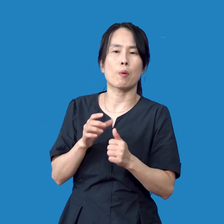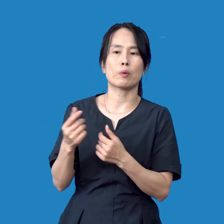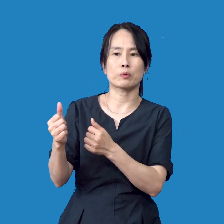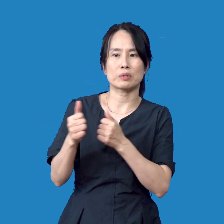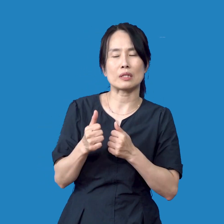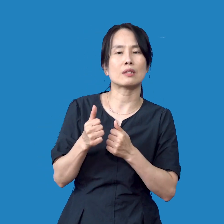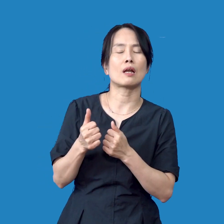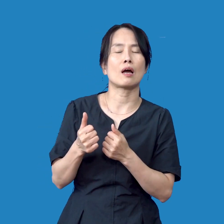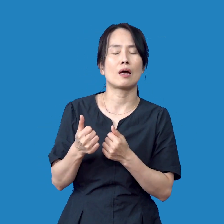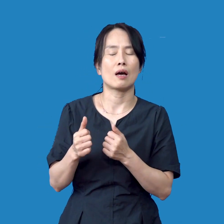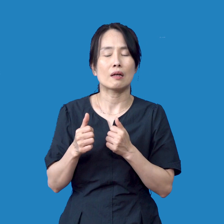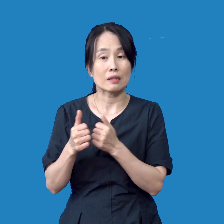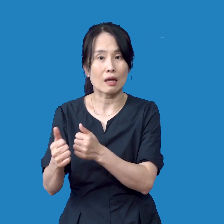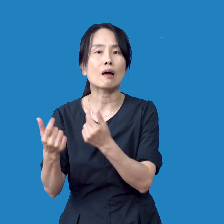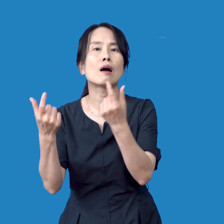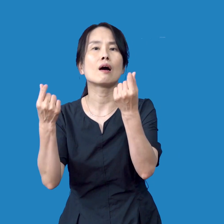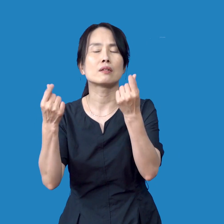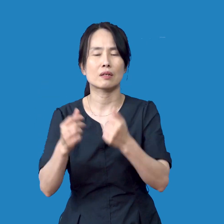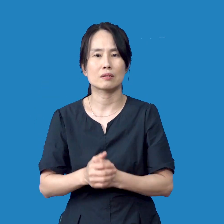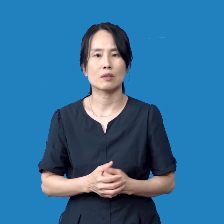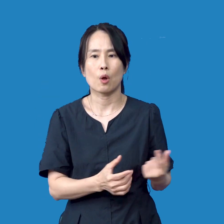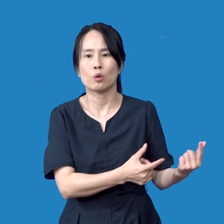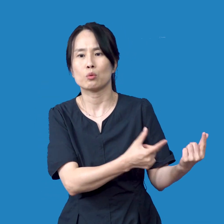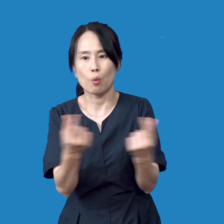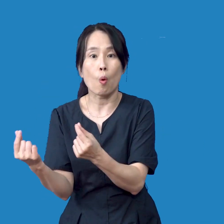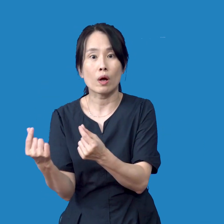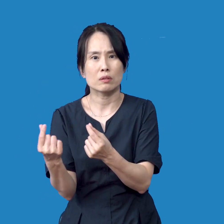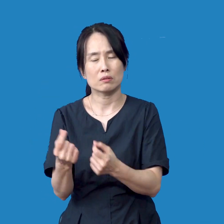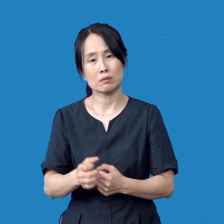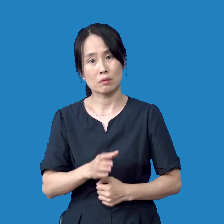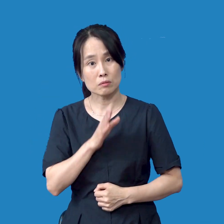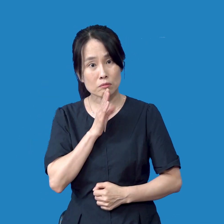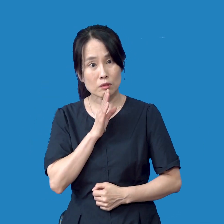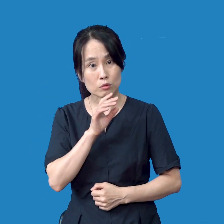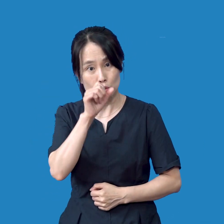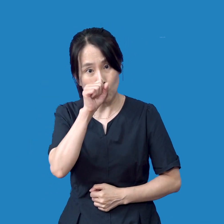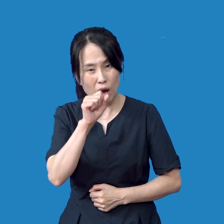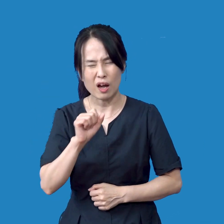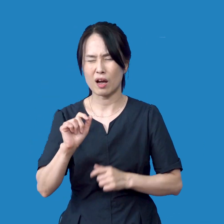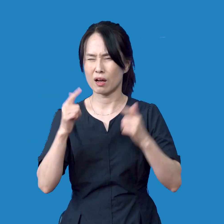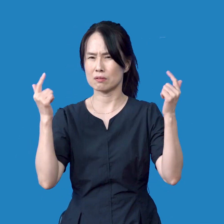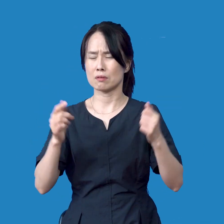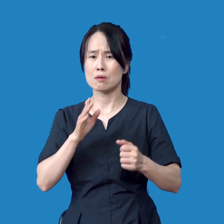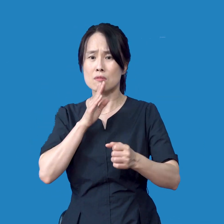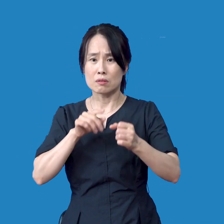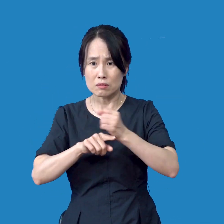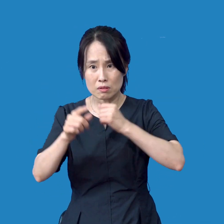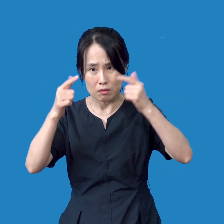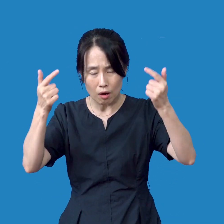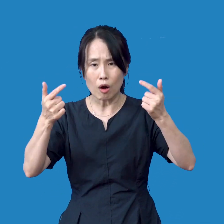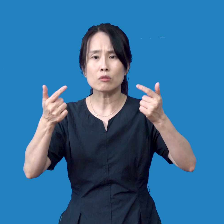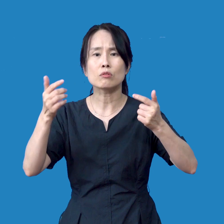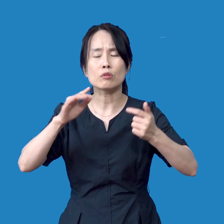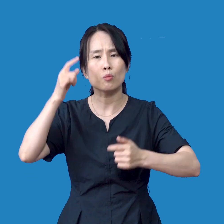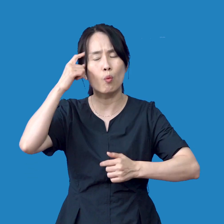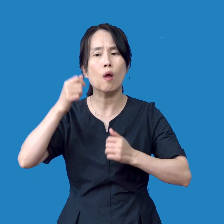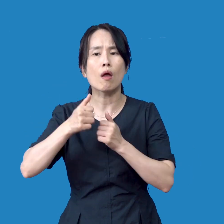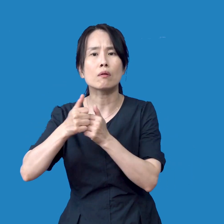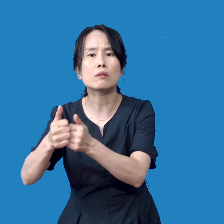그렇게 획일화되는 것은 바람직하지 않습니다. 진리도 아닌데 뭐 때문에 따라해야 할